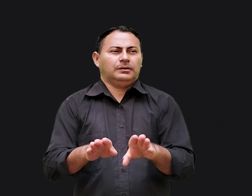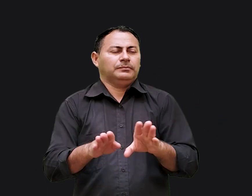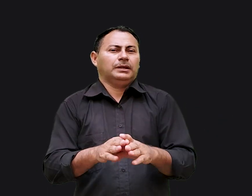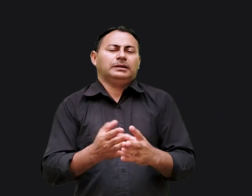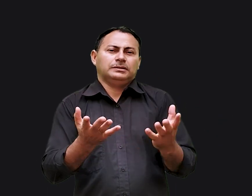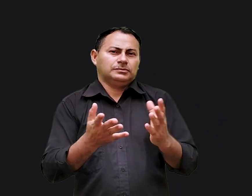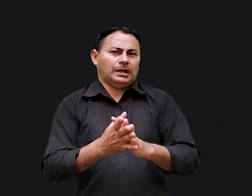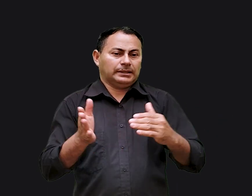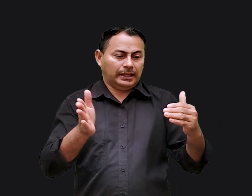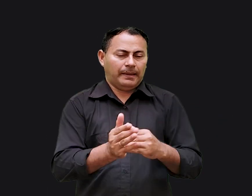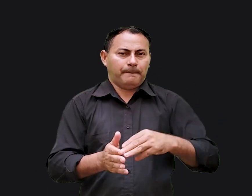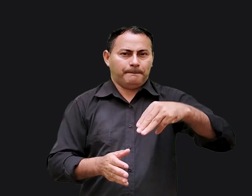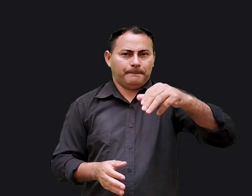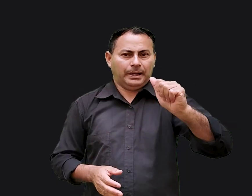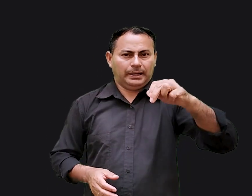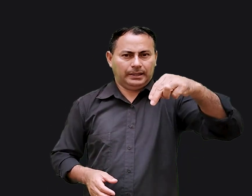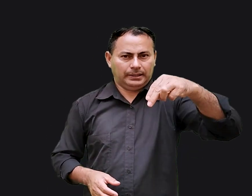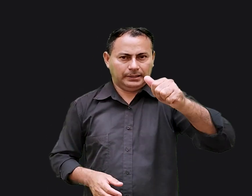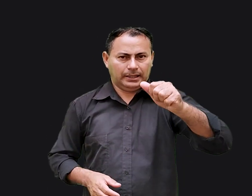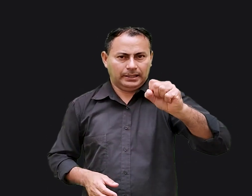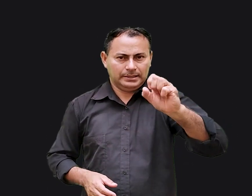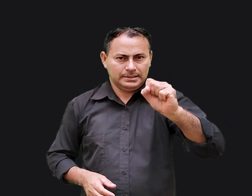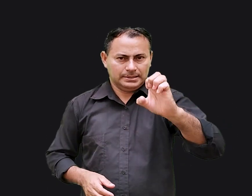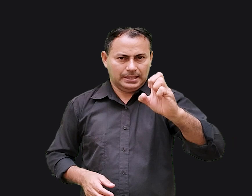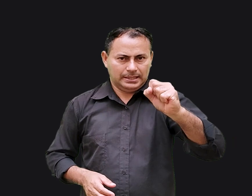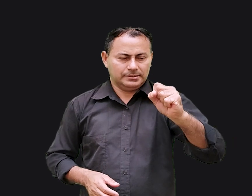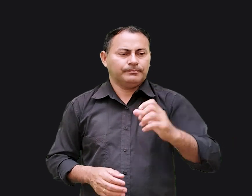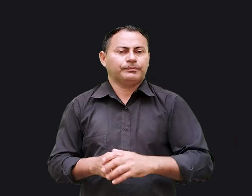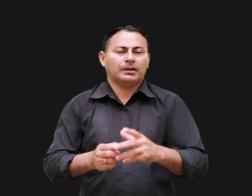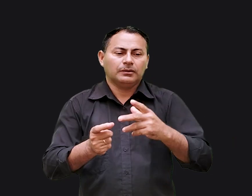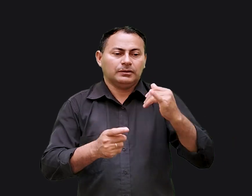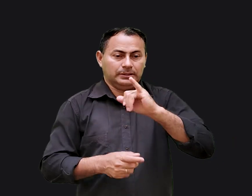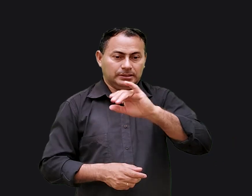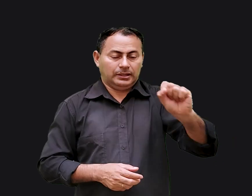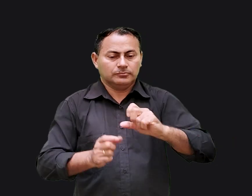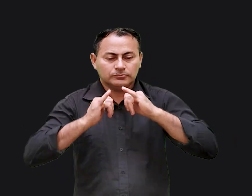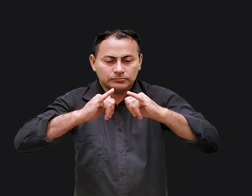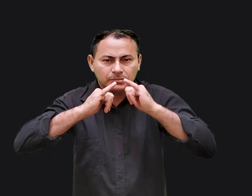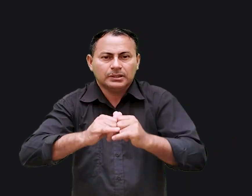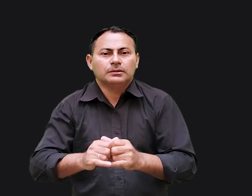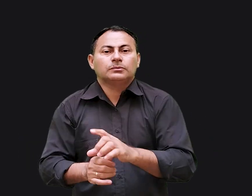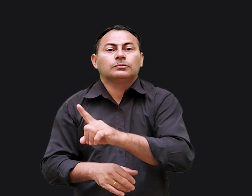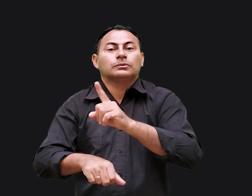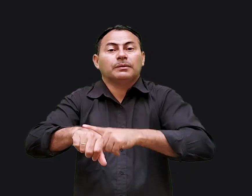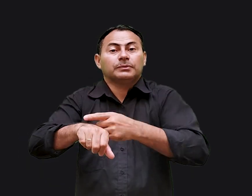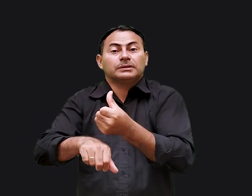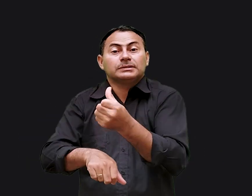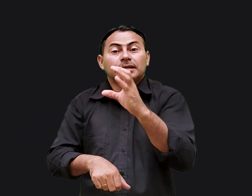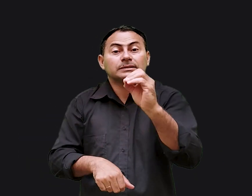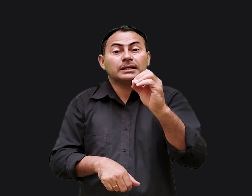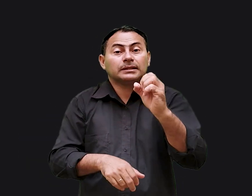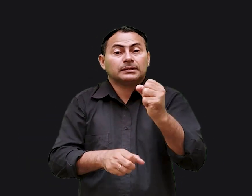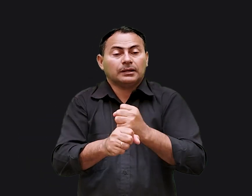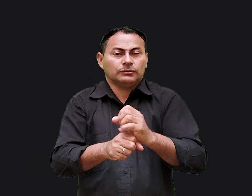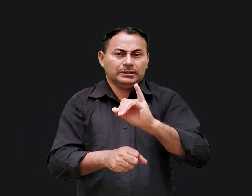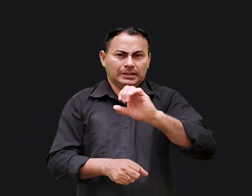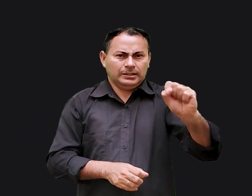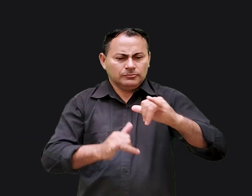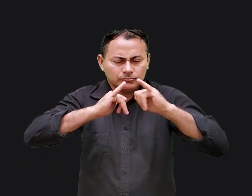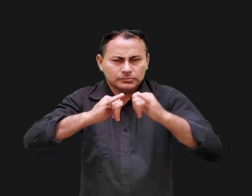Manassés. É assim que sabemos que Isaías pregou por talvez um período de 60 anos, já que ele viveu e pregou durante o período dos